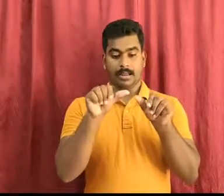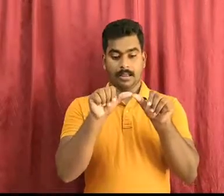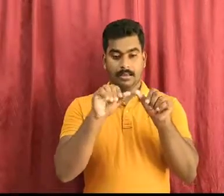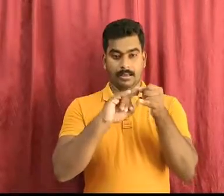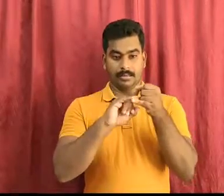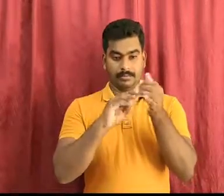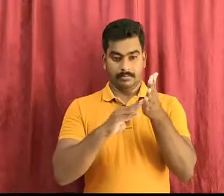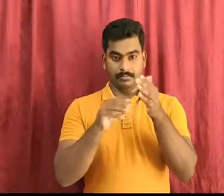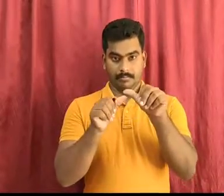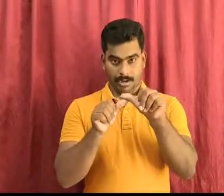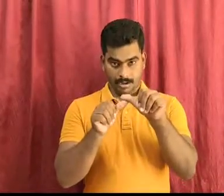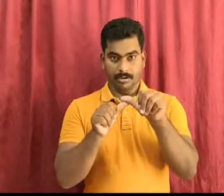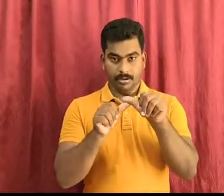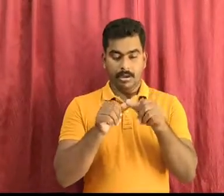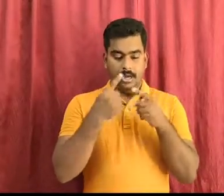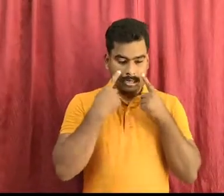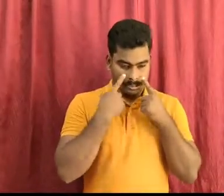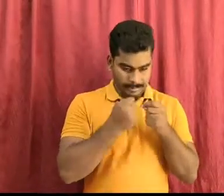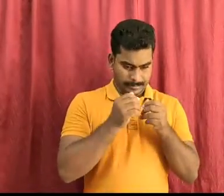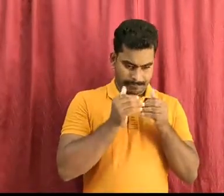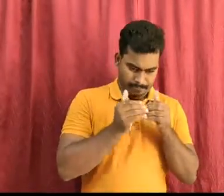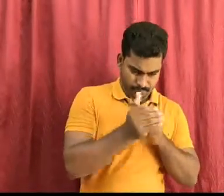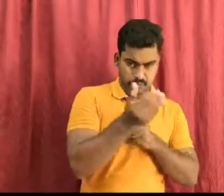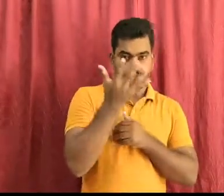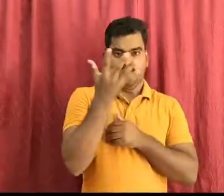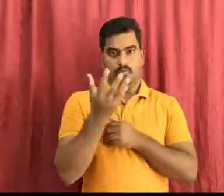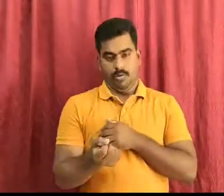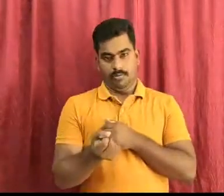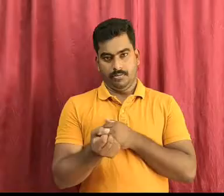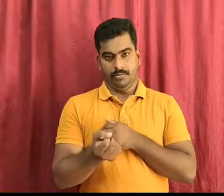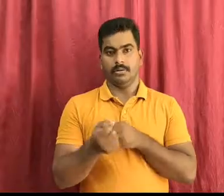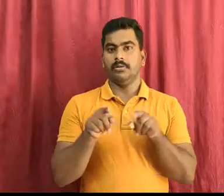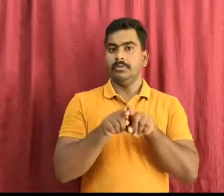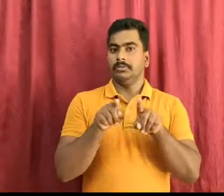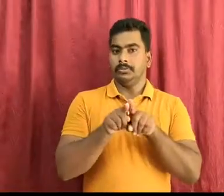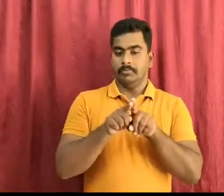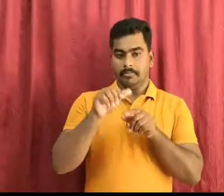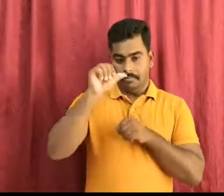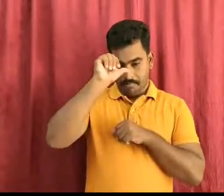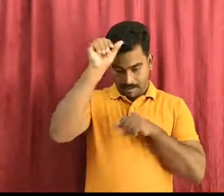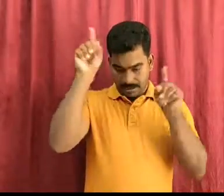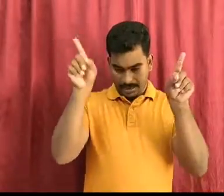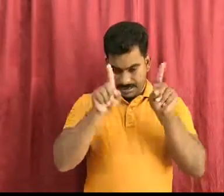കോവിഡ് പശ്ചാത്തലത്തിൽ പ്ലാസ്മ തെറാപ്പി വ്യാപകമാക്കാൻ ദില്ലി സർക്കാർ.